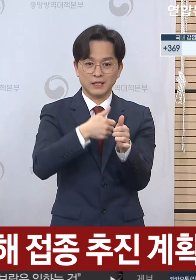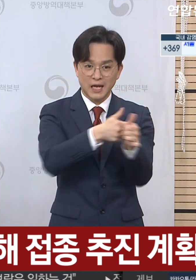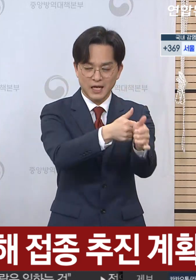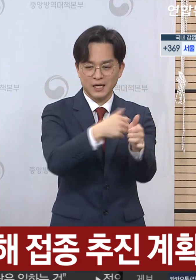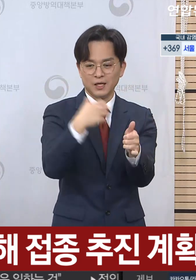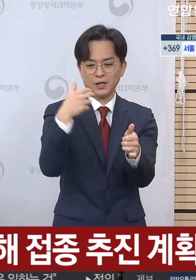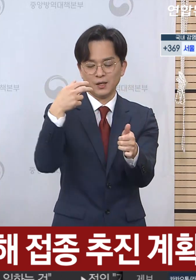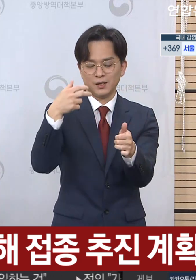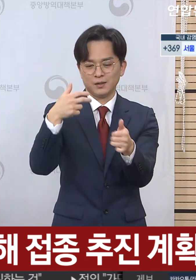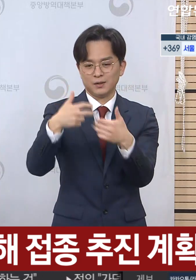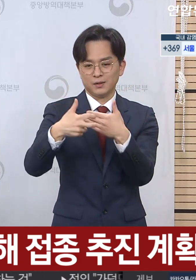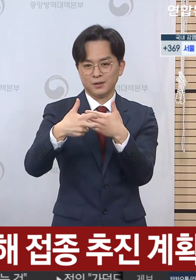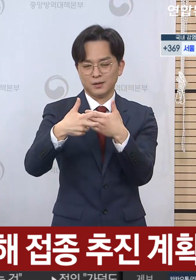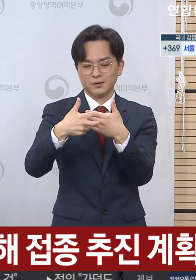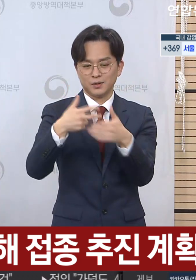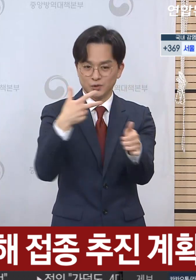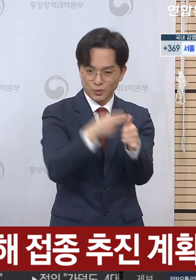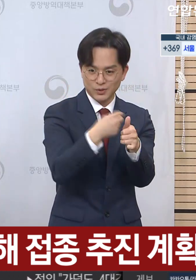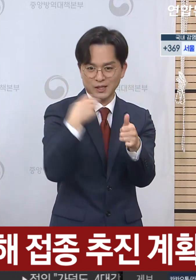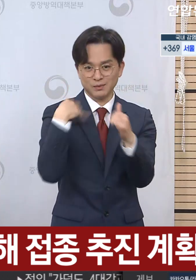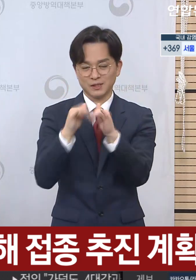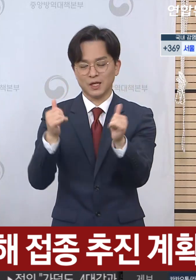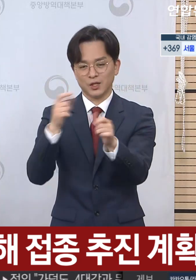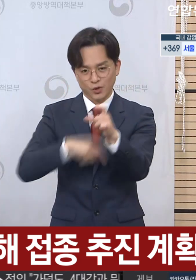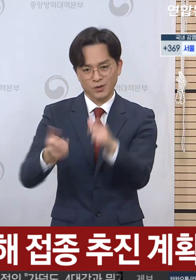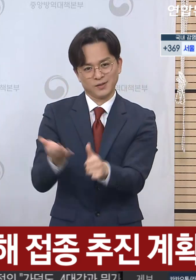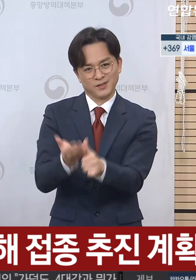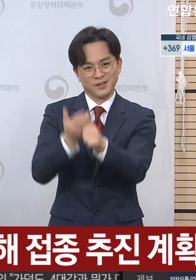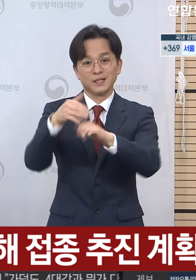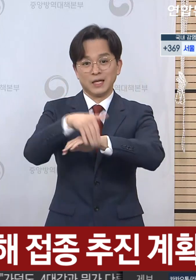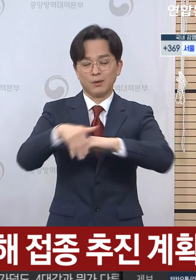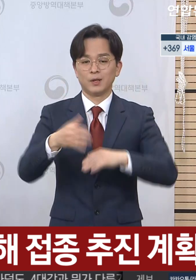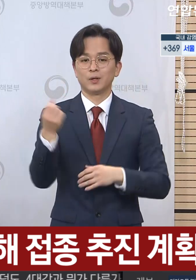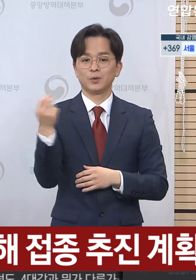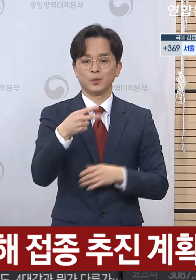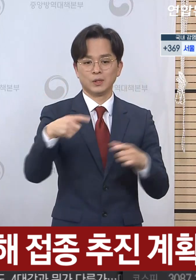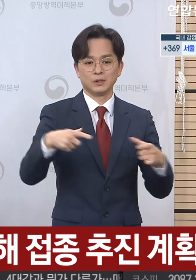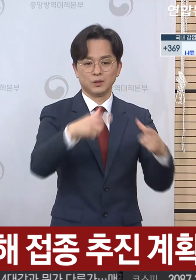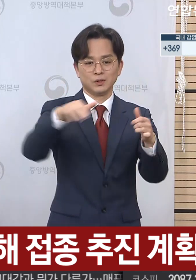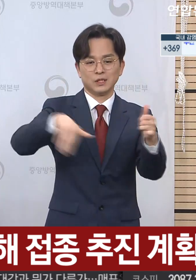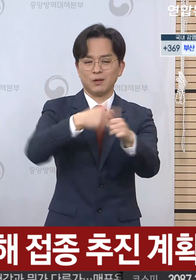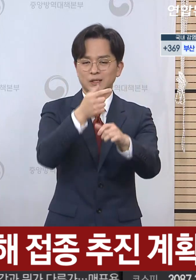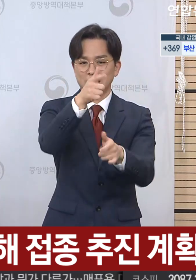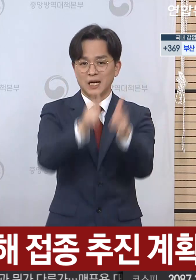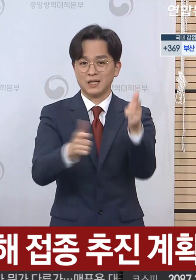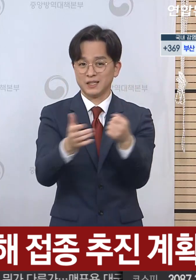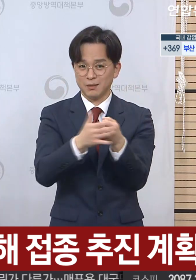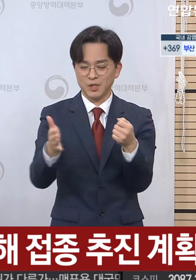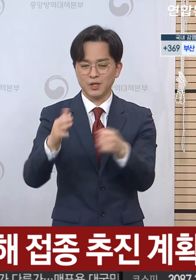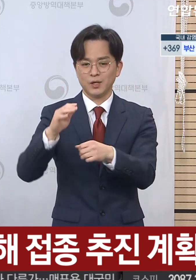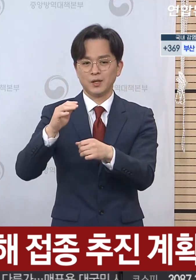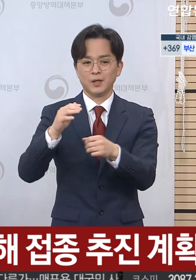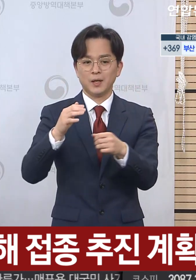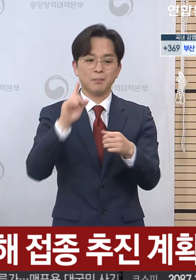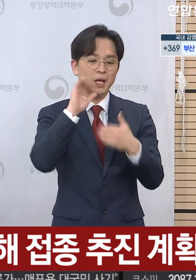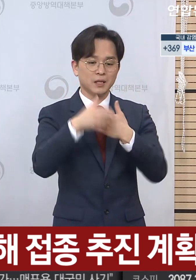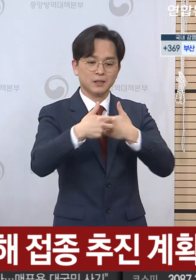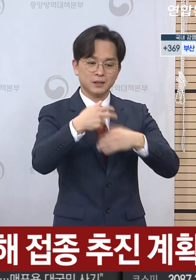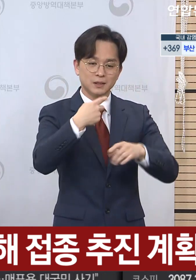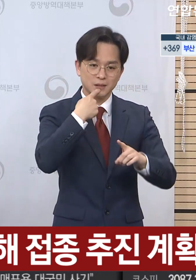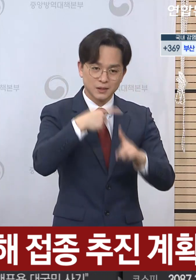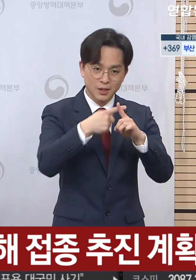확대해 나갈 계획입니다. 또한 지역 사정에 따라서 중앙정부에서 군의관과 민간 간호 인력